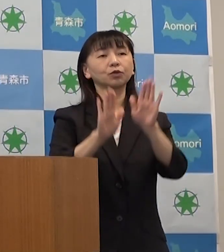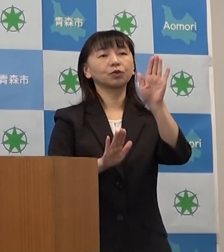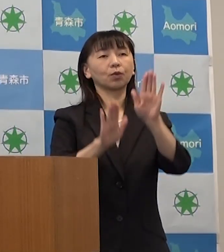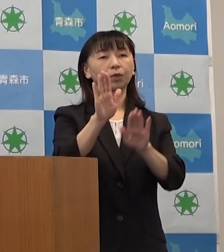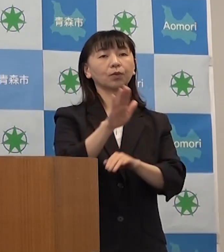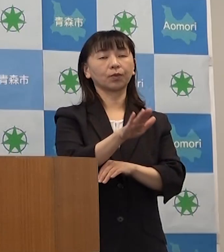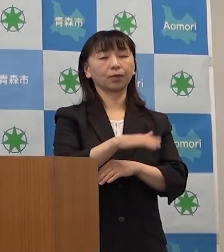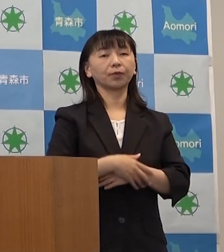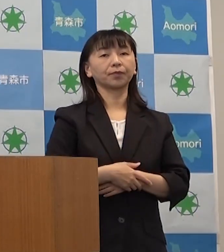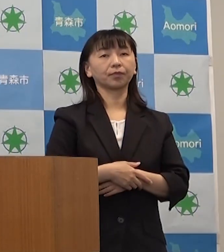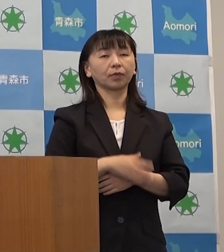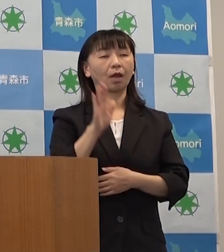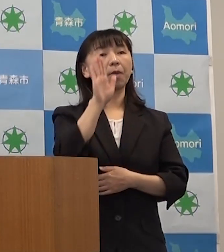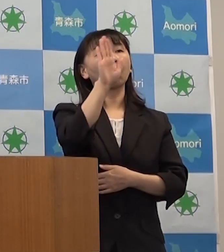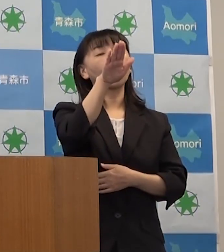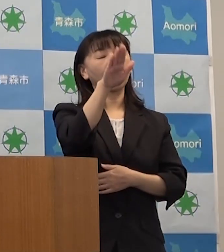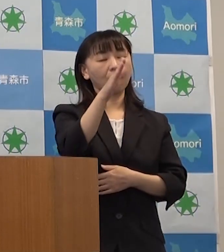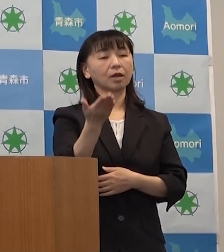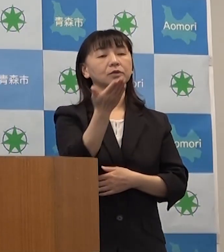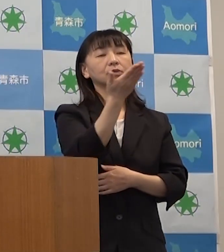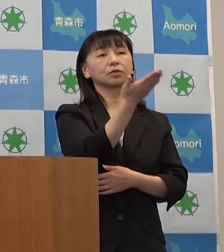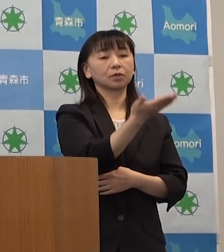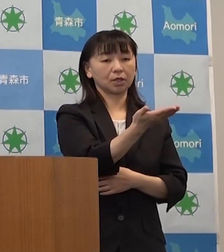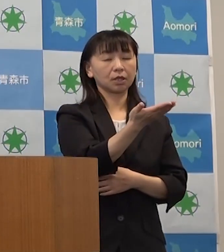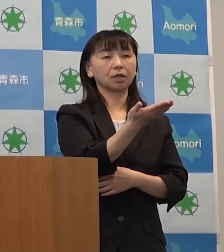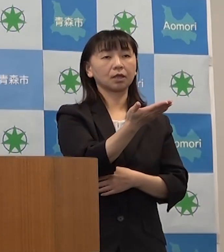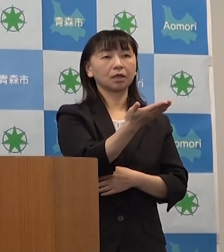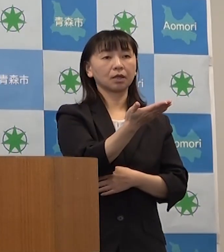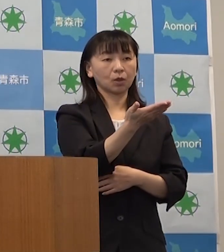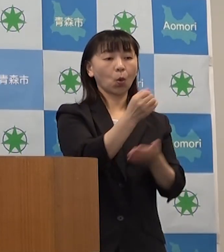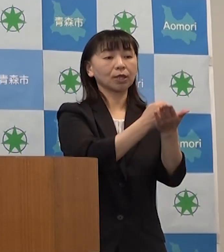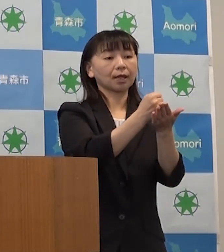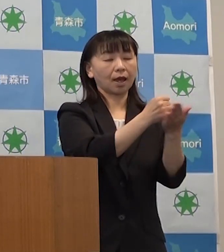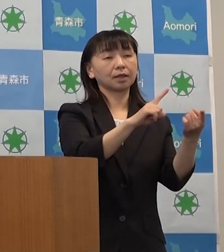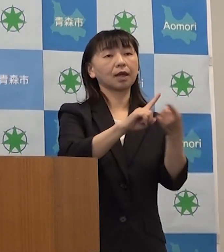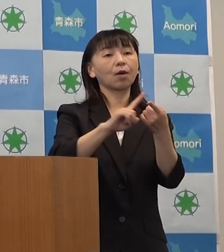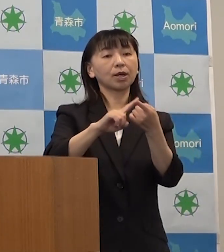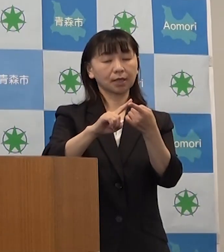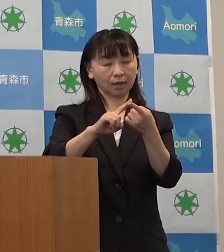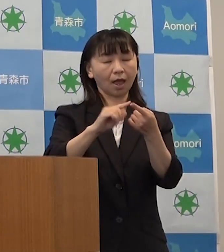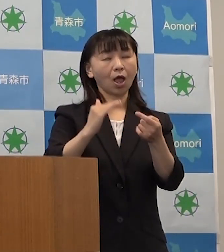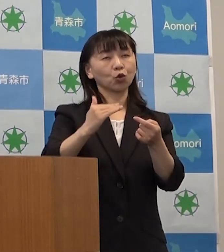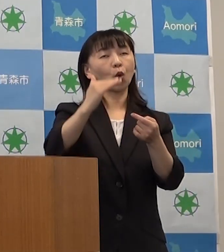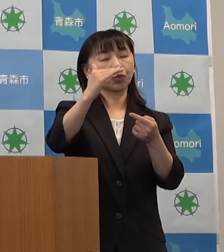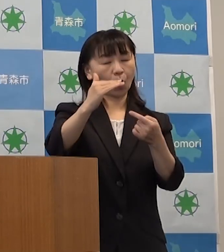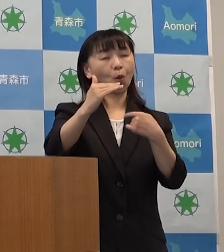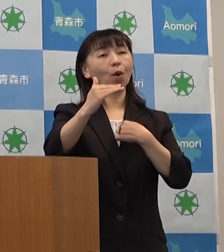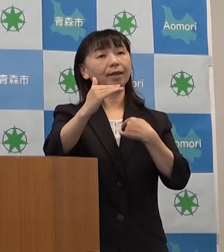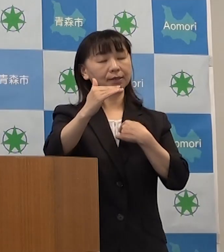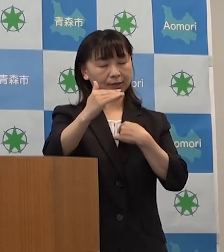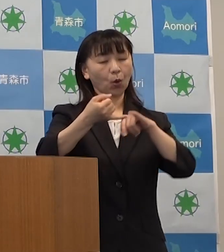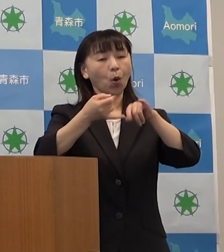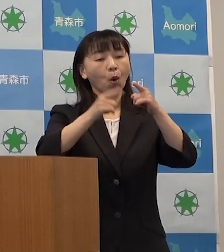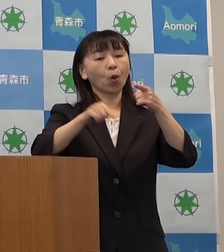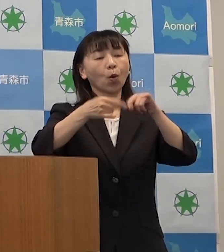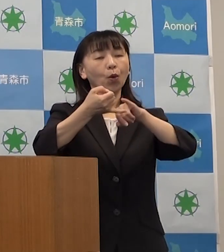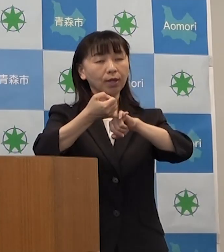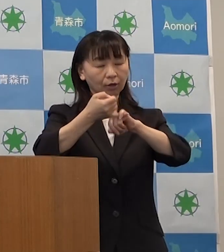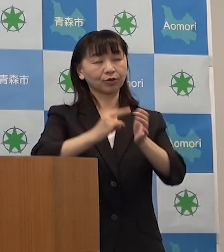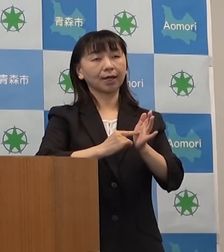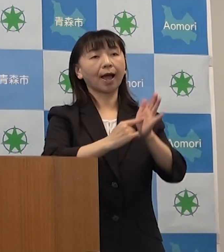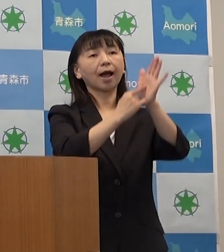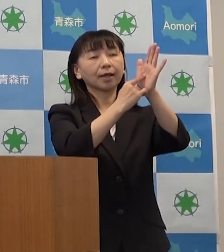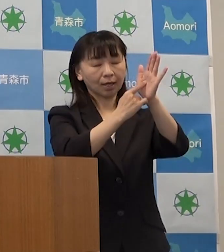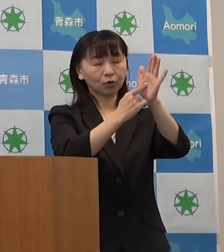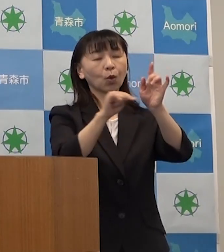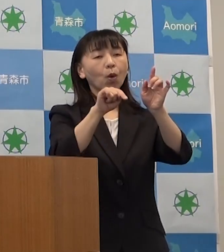。でこれからまた次の機会に合わせて、どんどん私のその公約に掲げていること